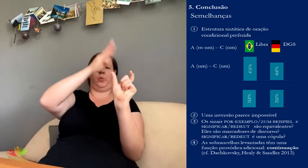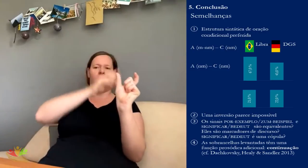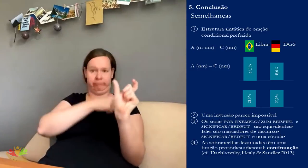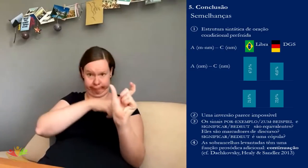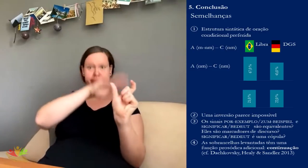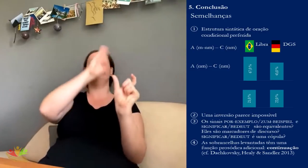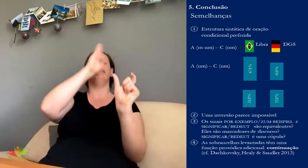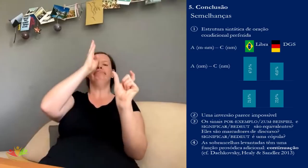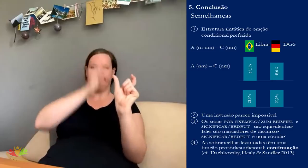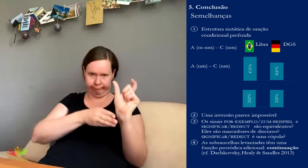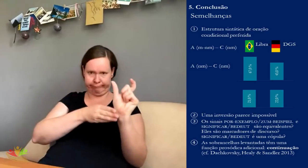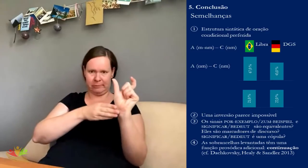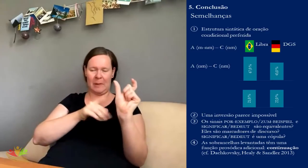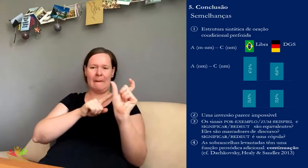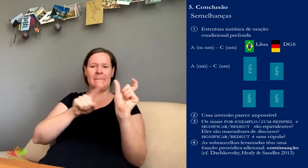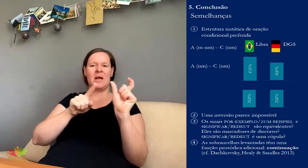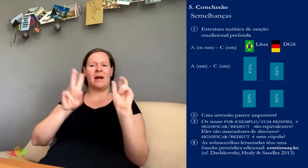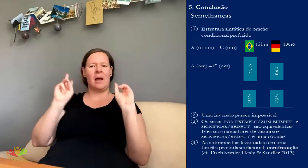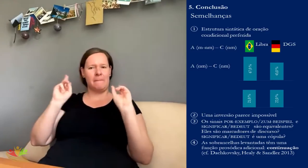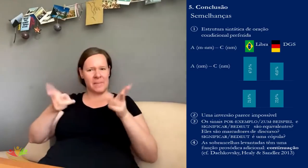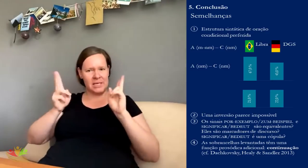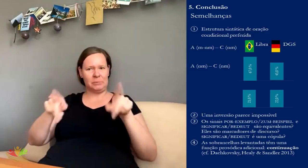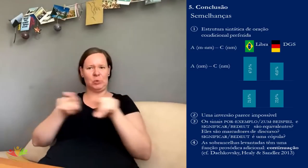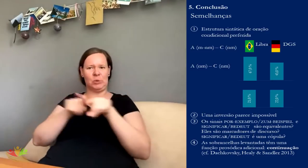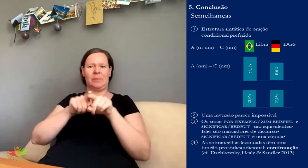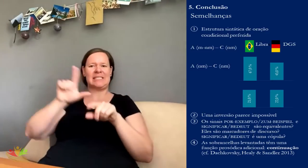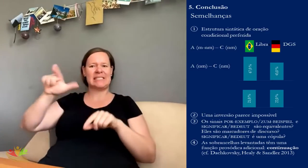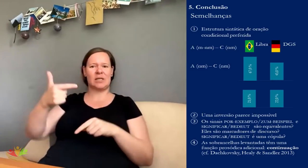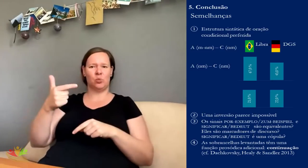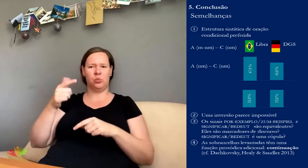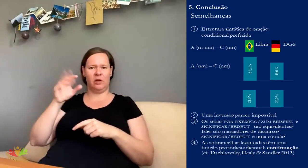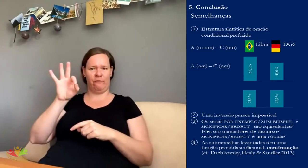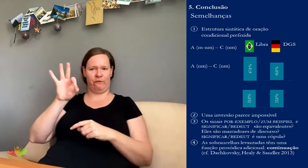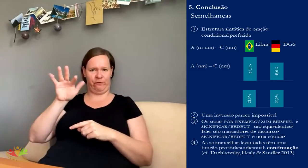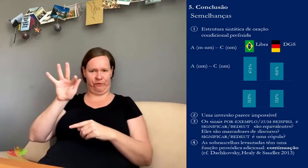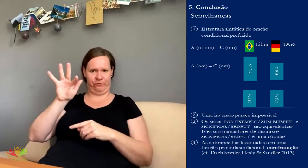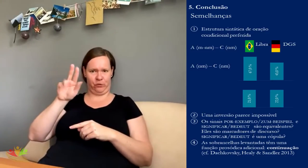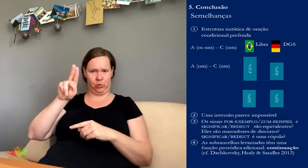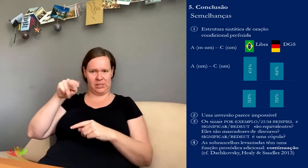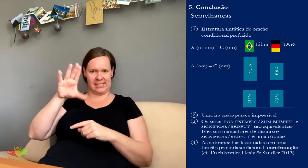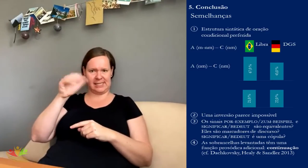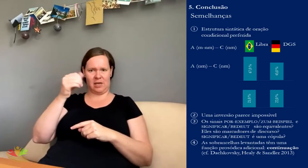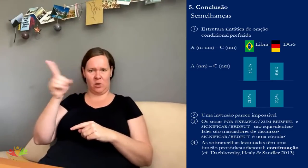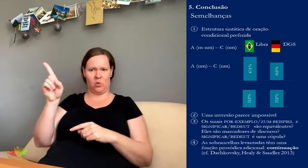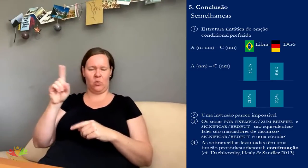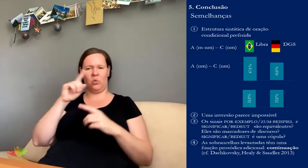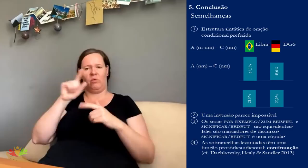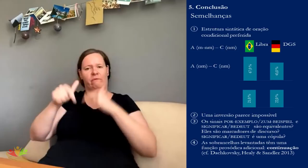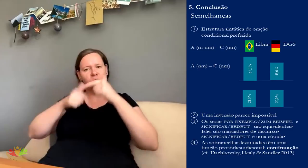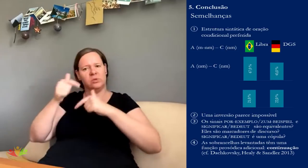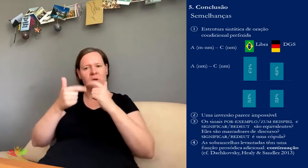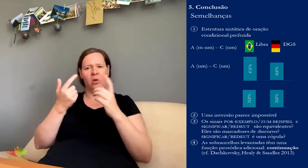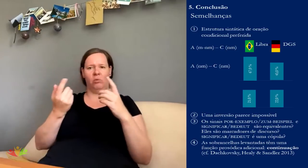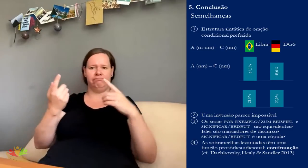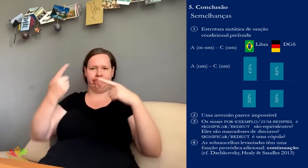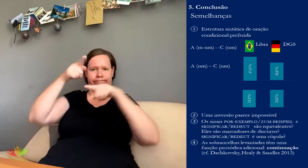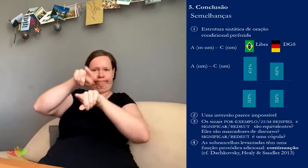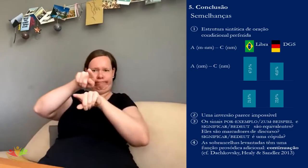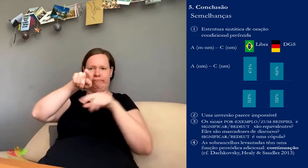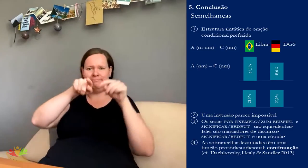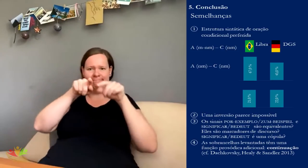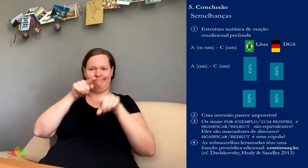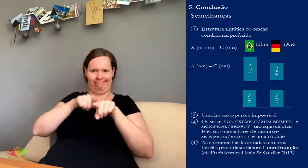esse contorno intoacional da sentença antecedente e da consequente, nós temos que